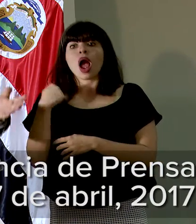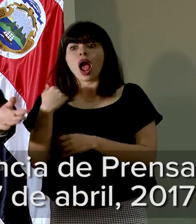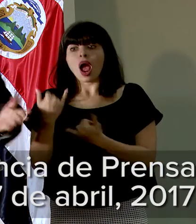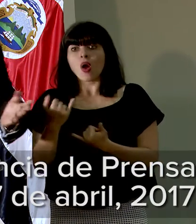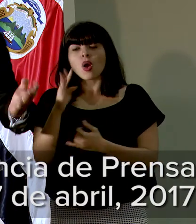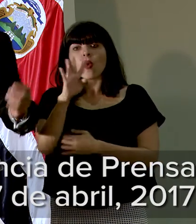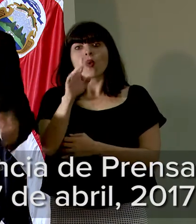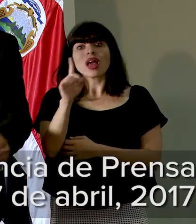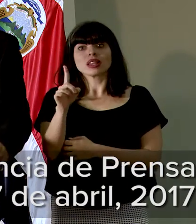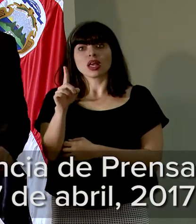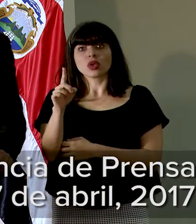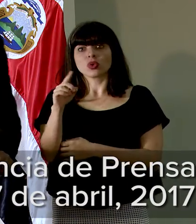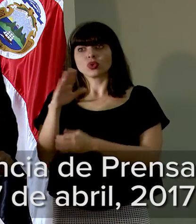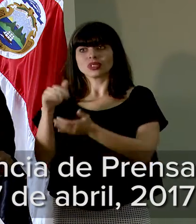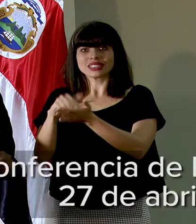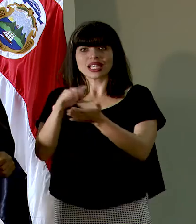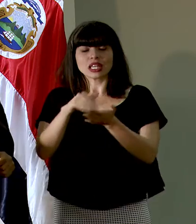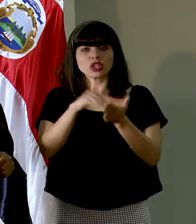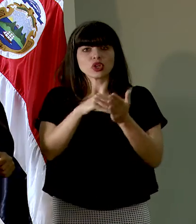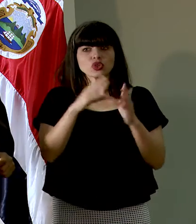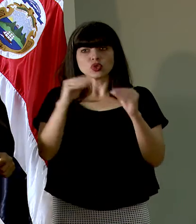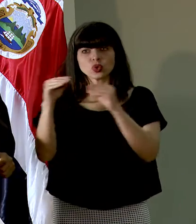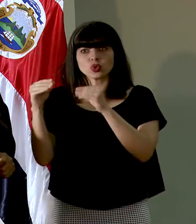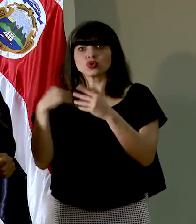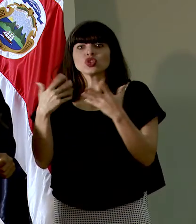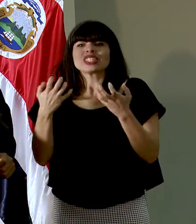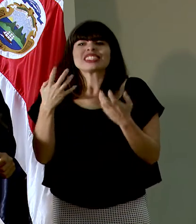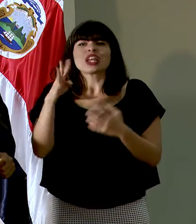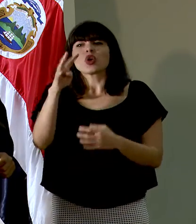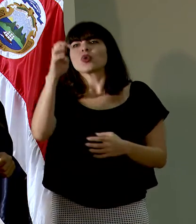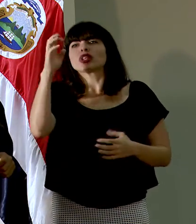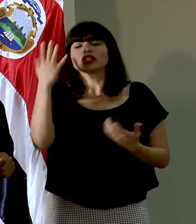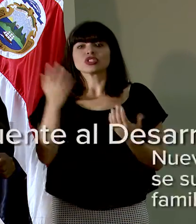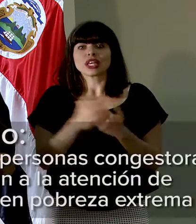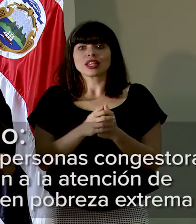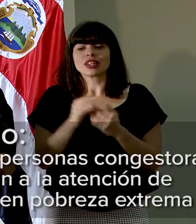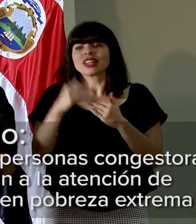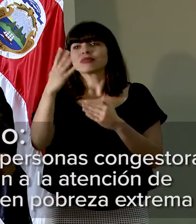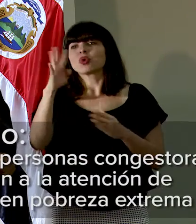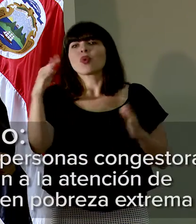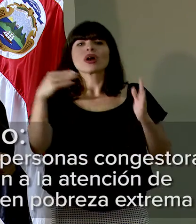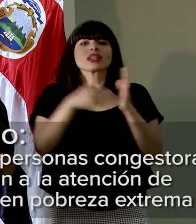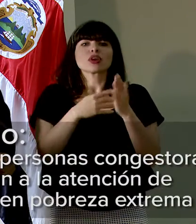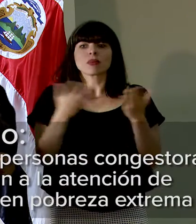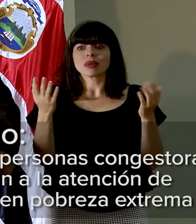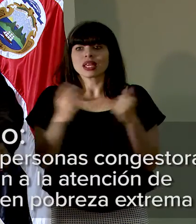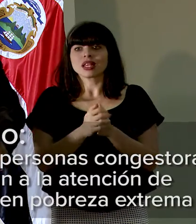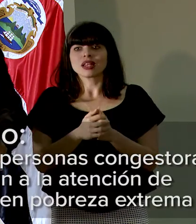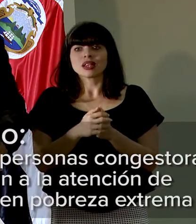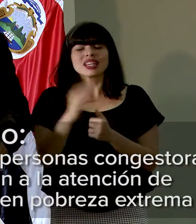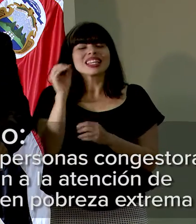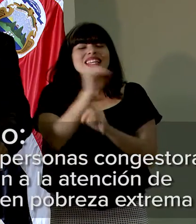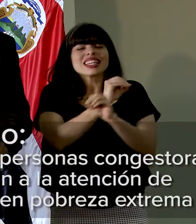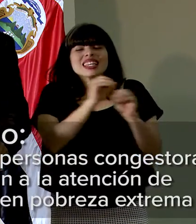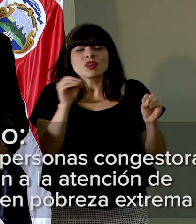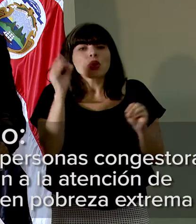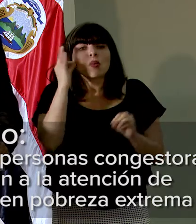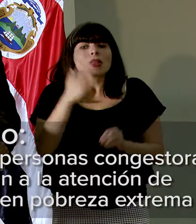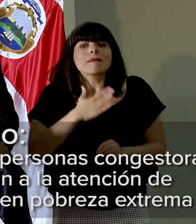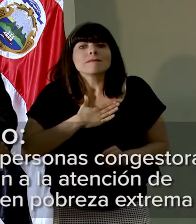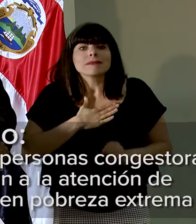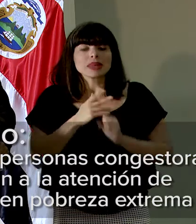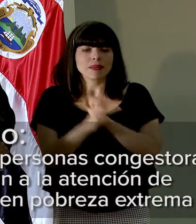tenemos 41. Yo quisiera que hubiera 400 y después 4.000 y que ninguna mujer de mi